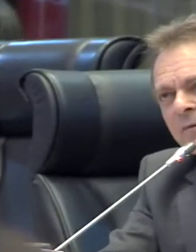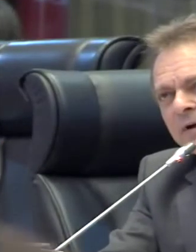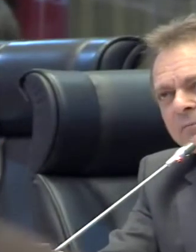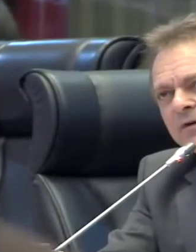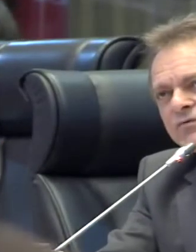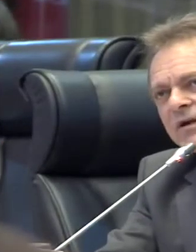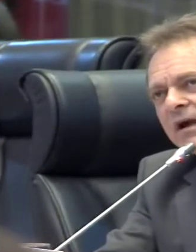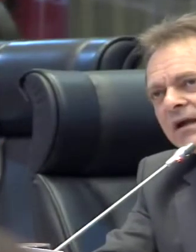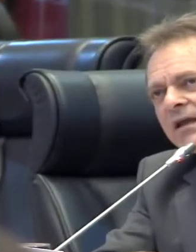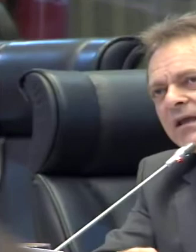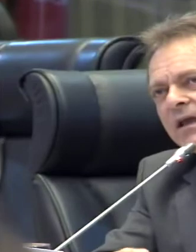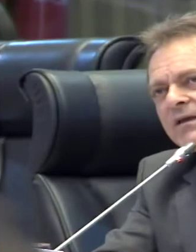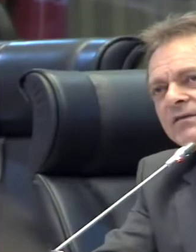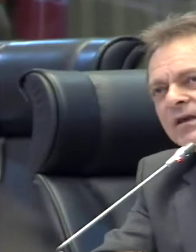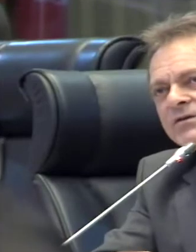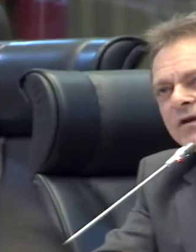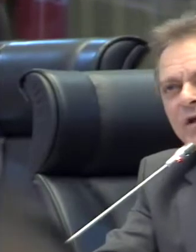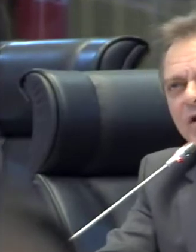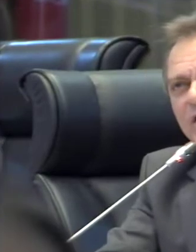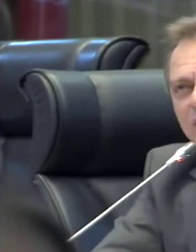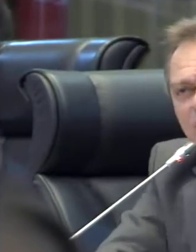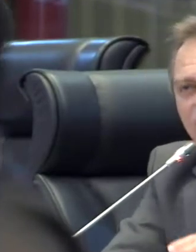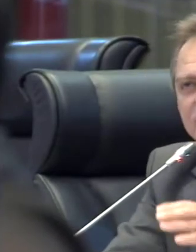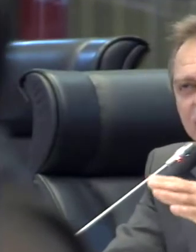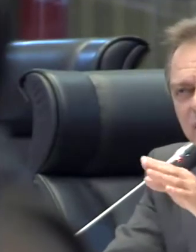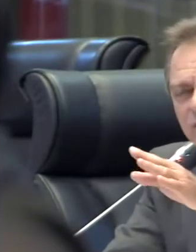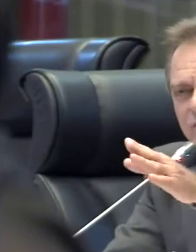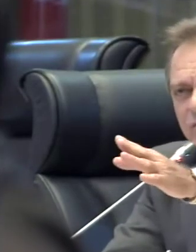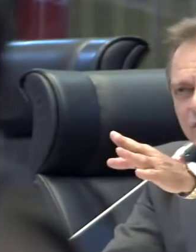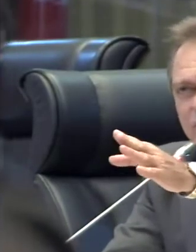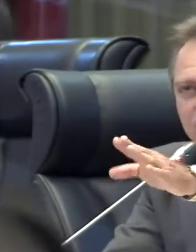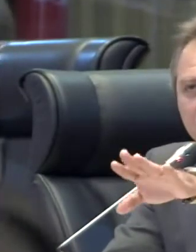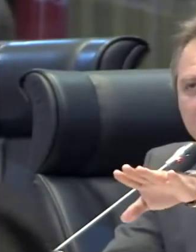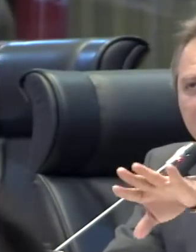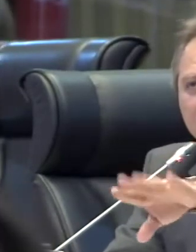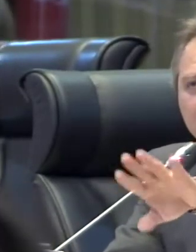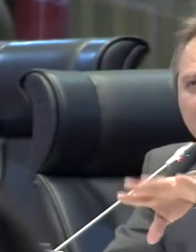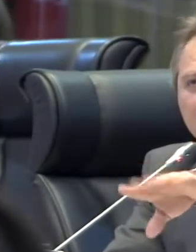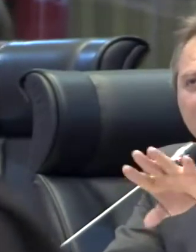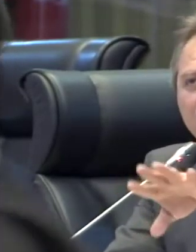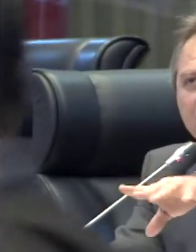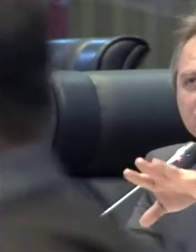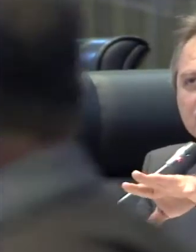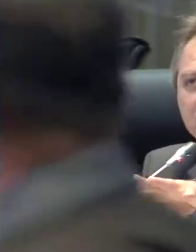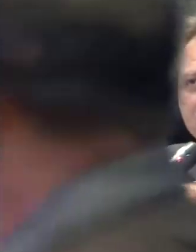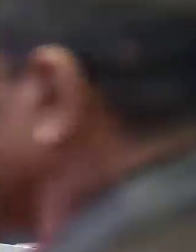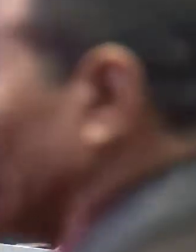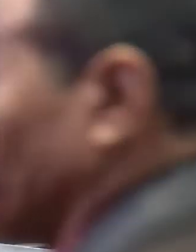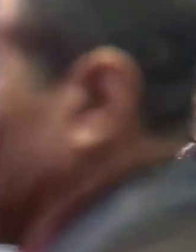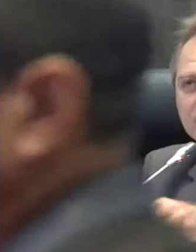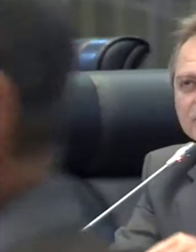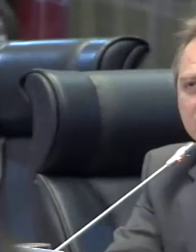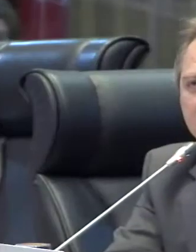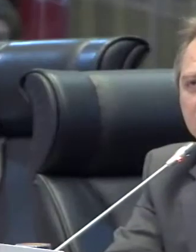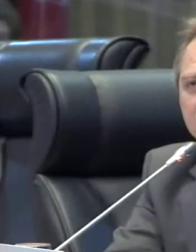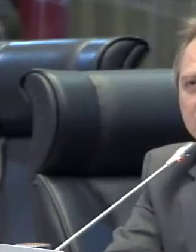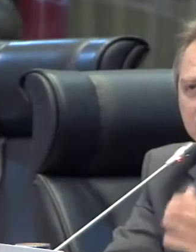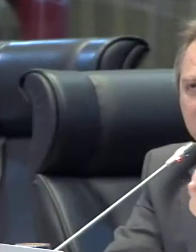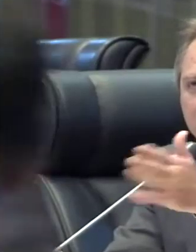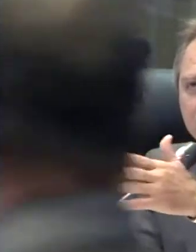envergadura para prejudicar quem quer que seja. Eu gostaria que os dois saíssem um pouquinho da frente.